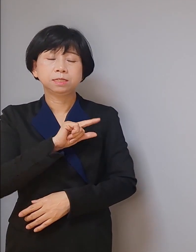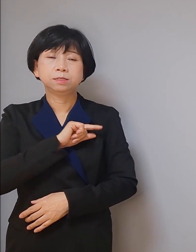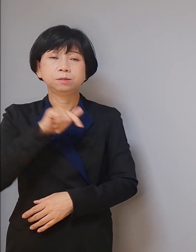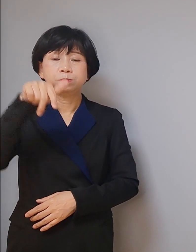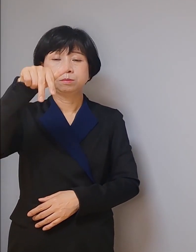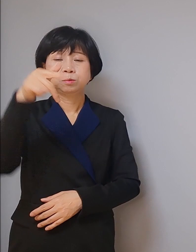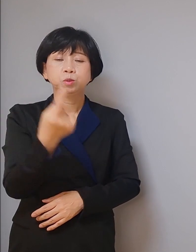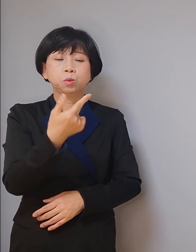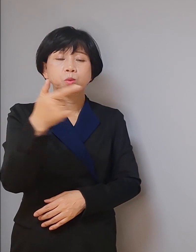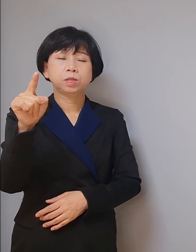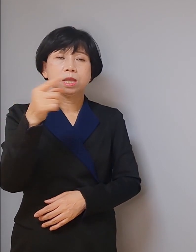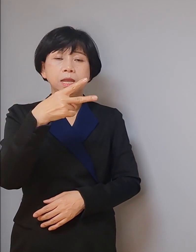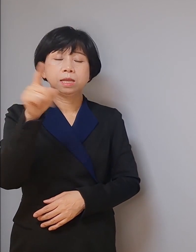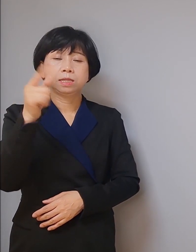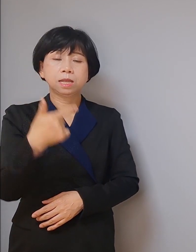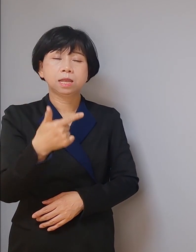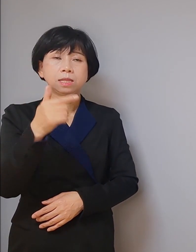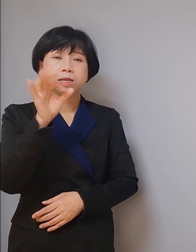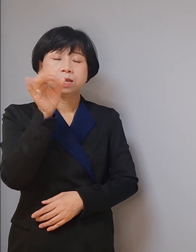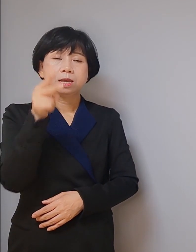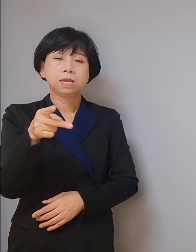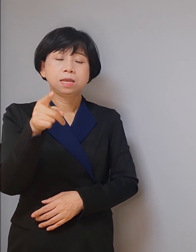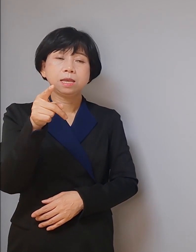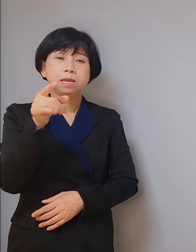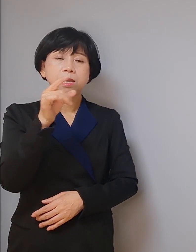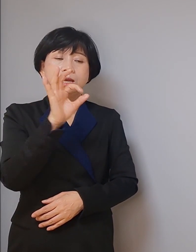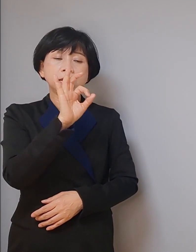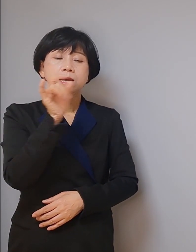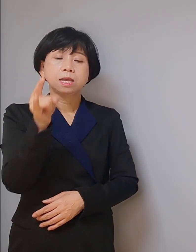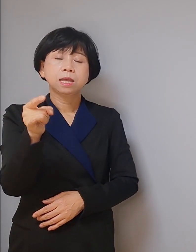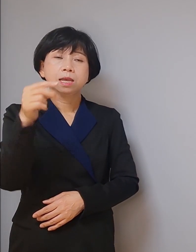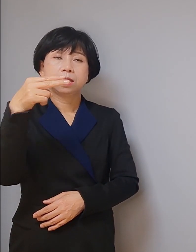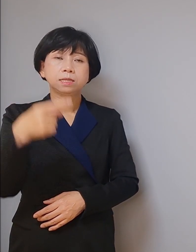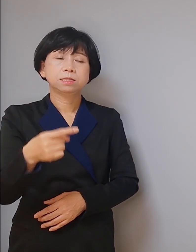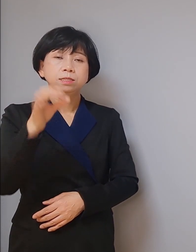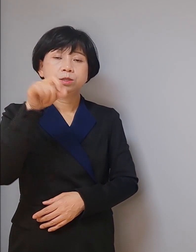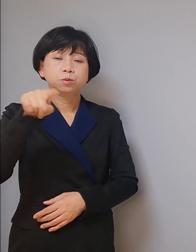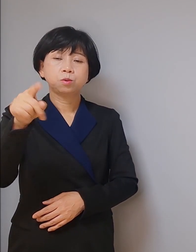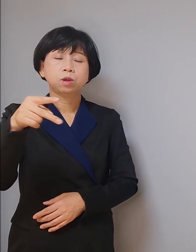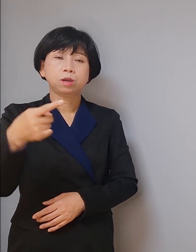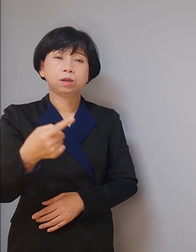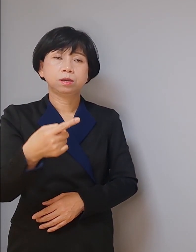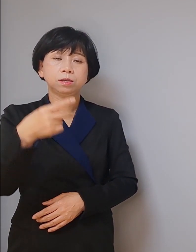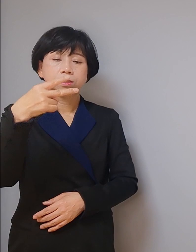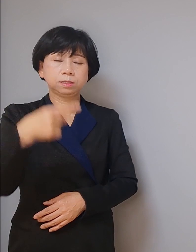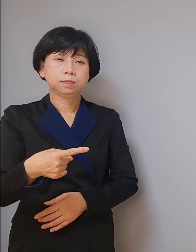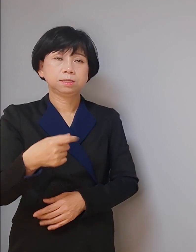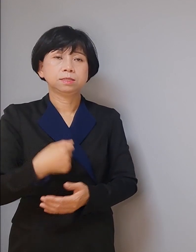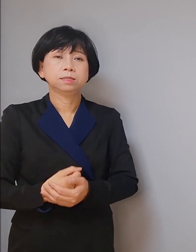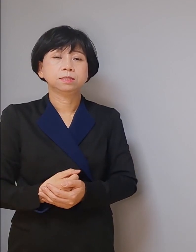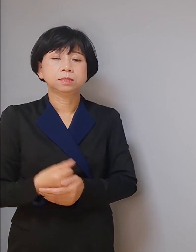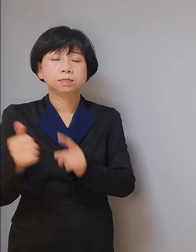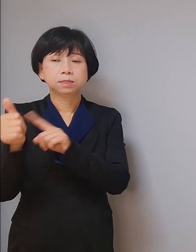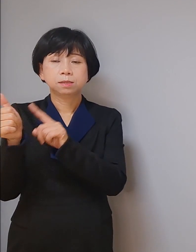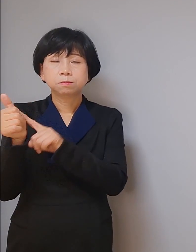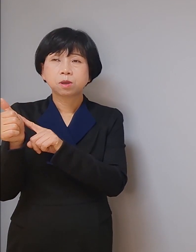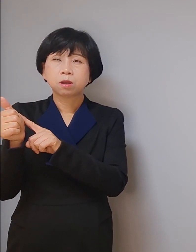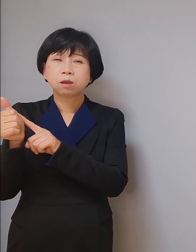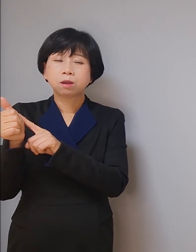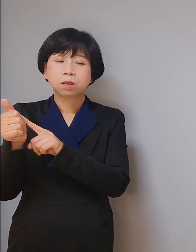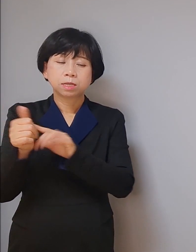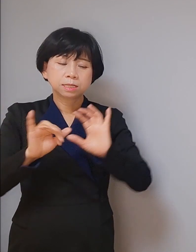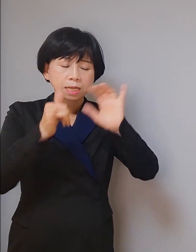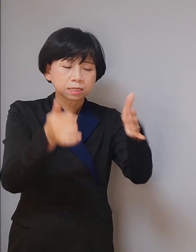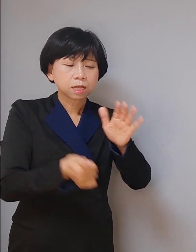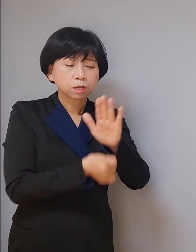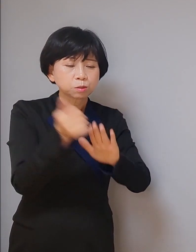에드워즈. 그는 참된 성령의 역사는 이 세상에 소망을 두지 않고 저 천국에만 소망을 갖게